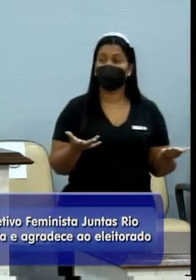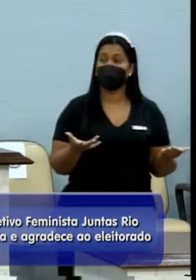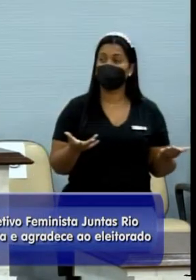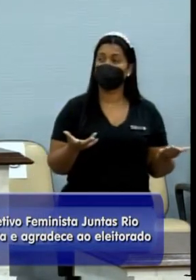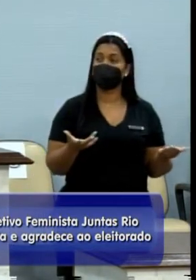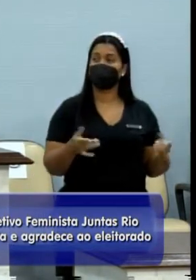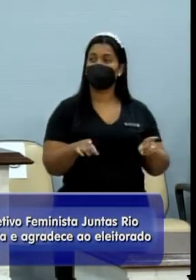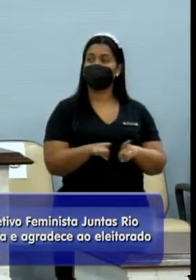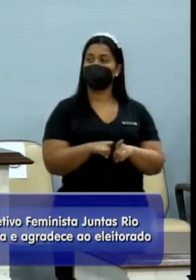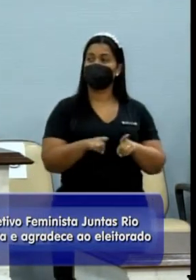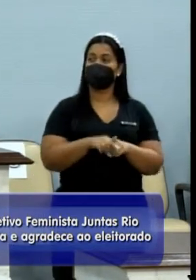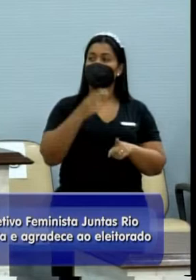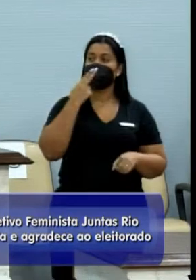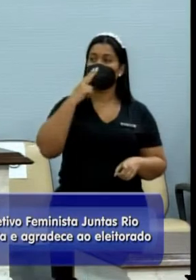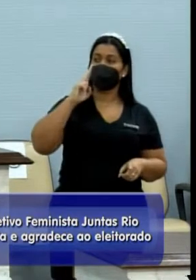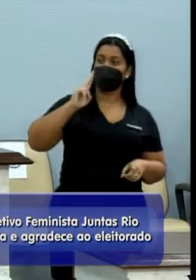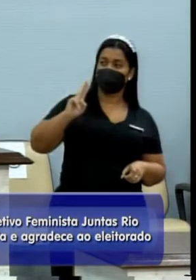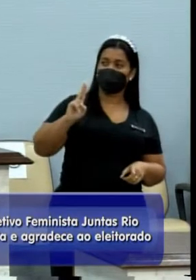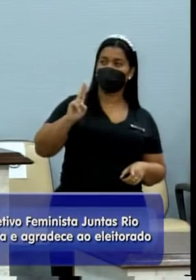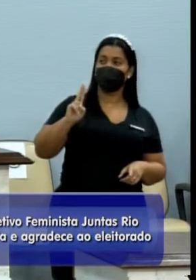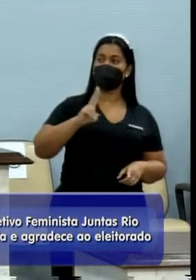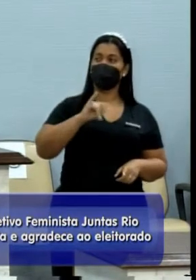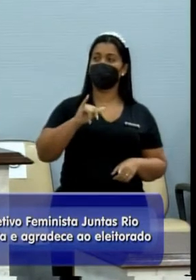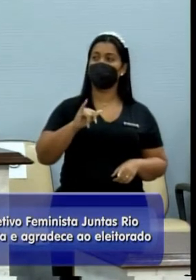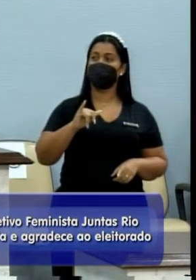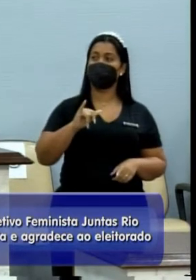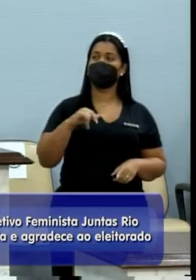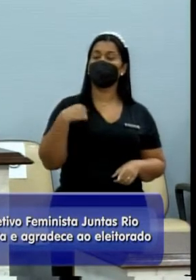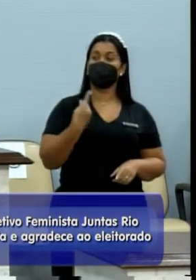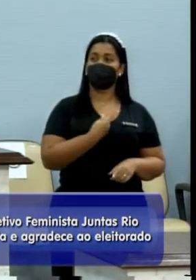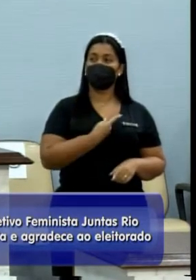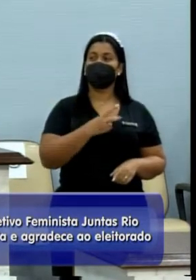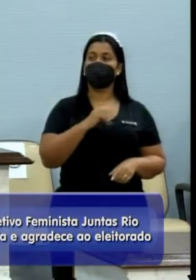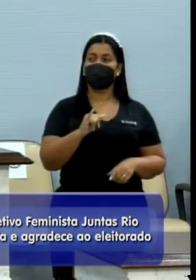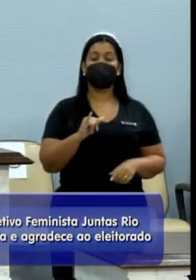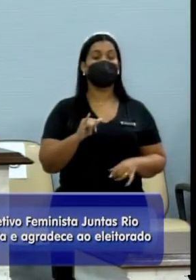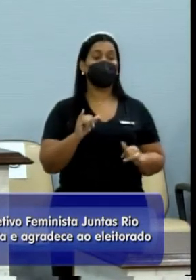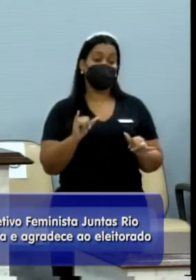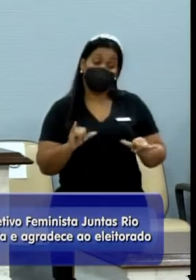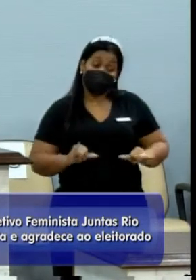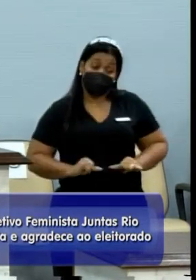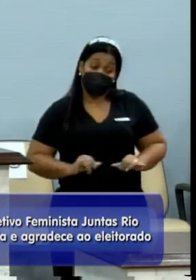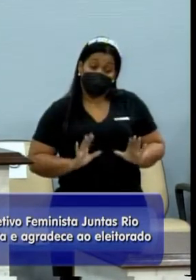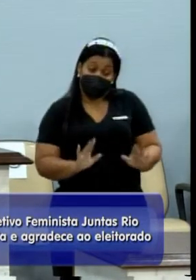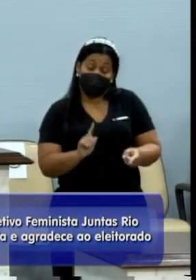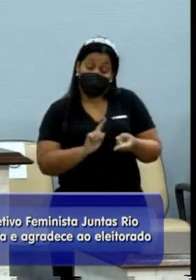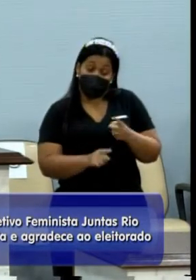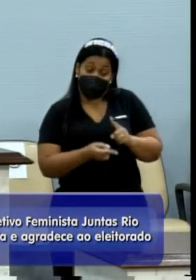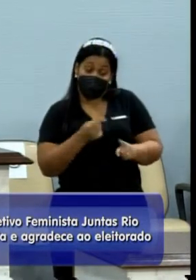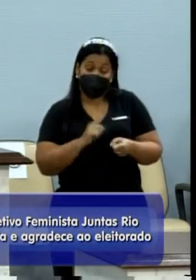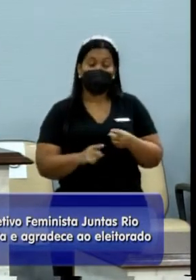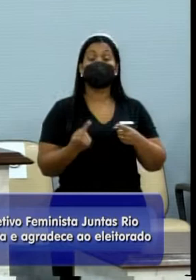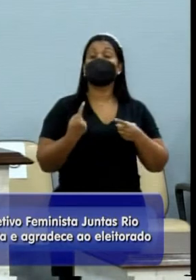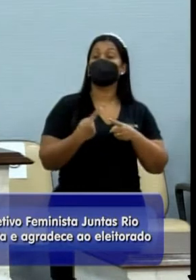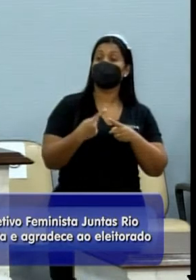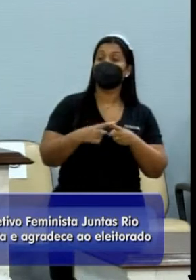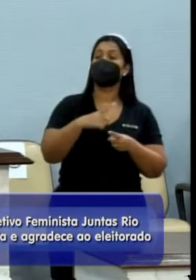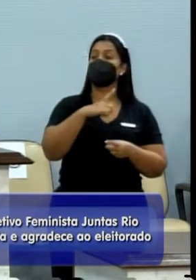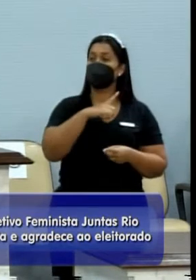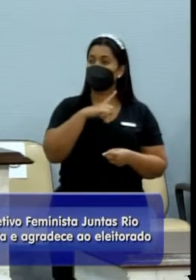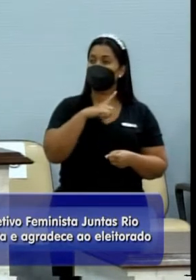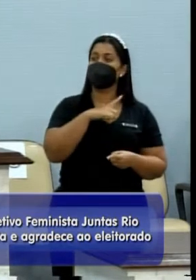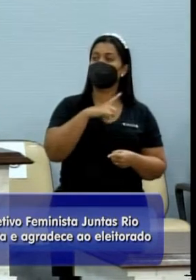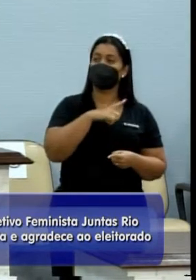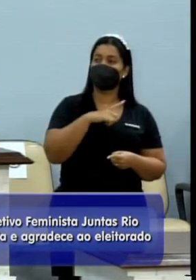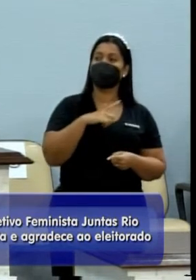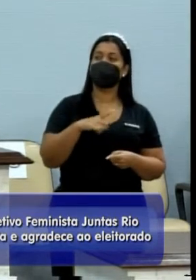o nazismo, porque senão eles vão dar dor de cabeça para a gente. Foi esse o acordo. Porque existia